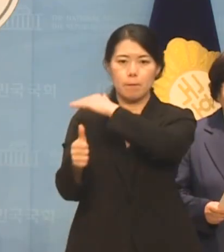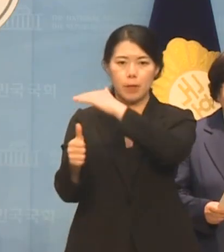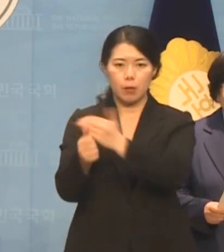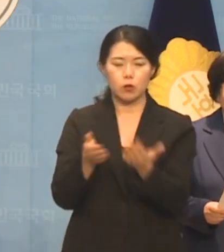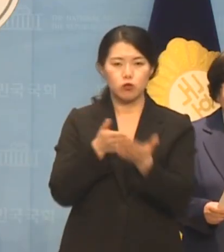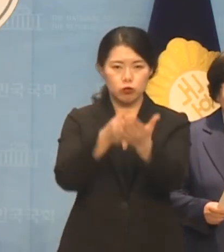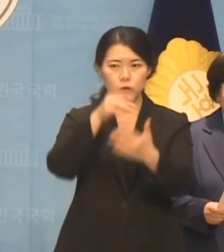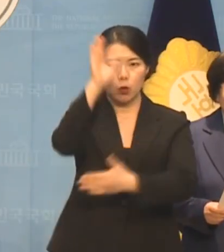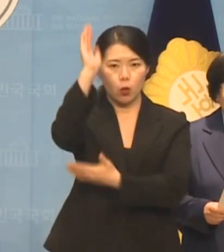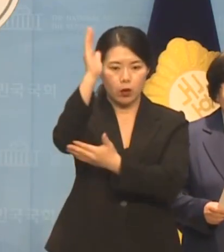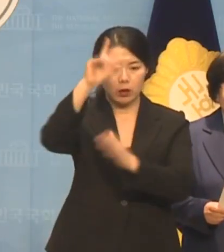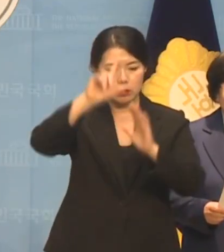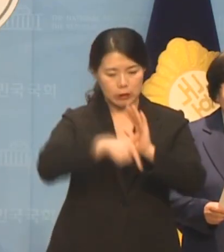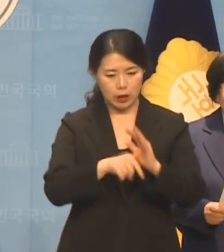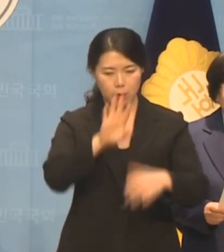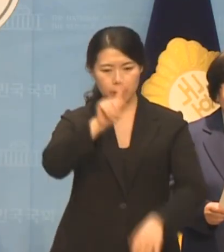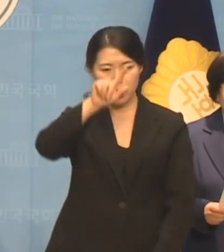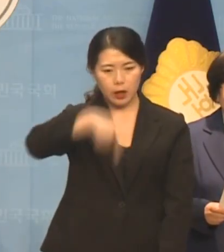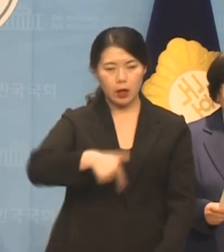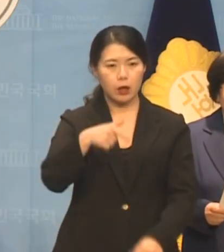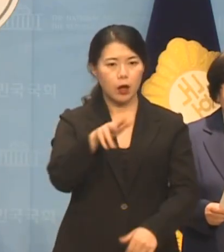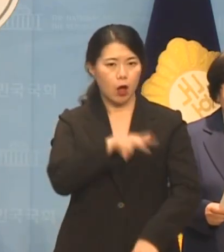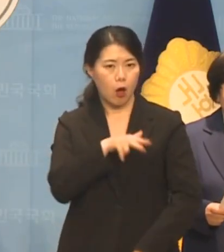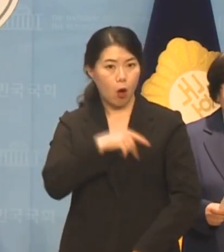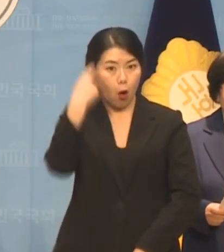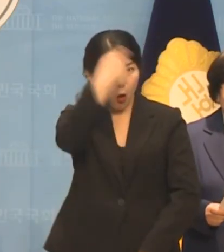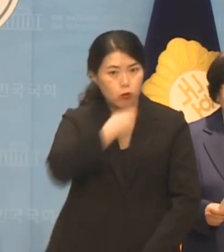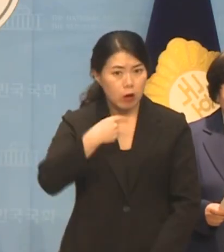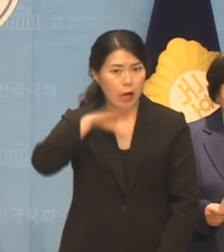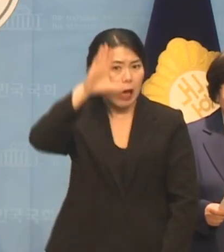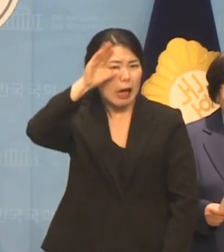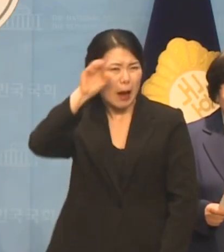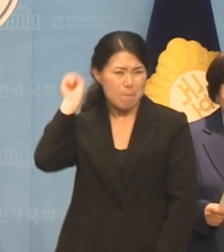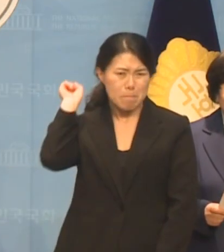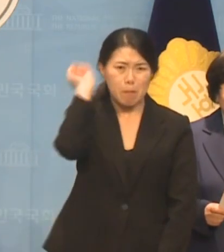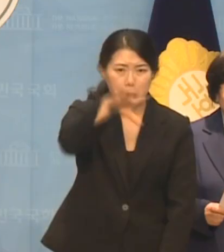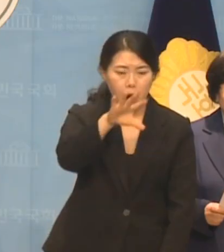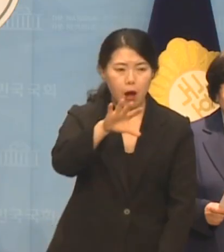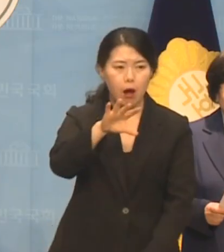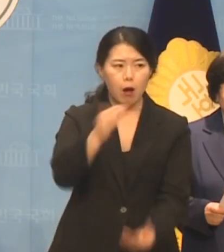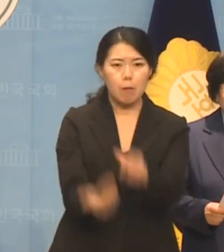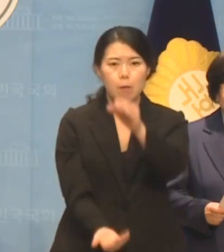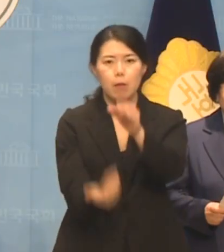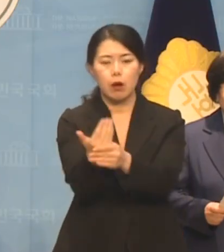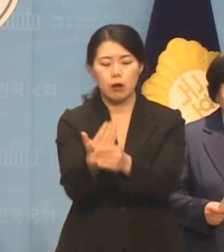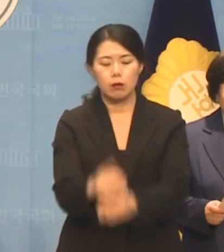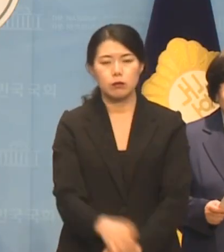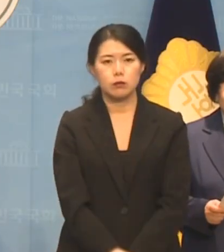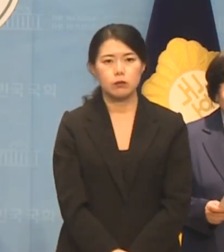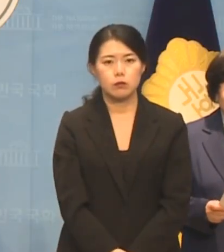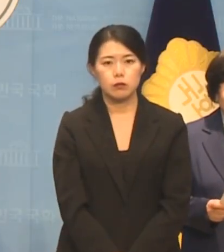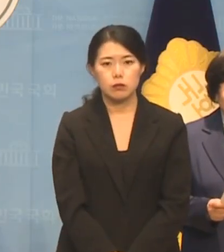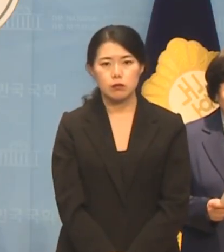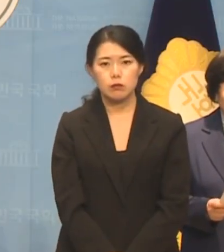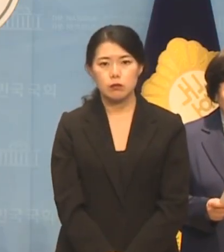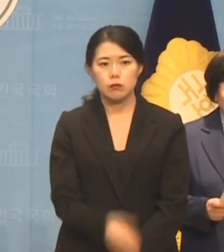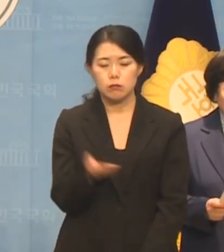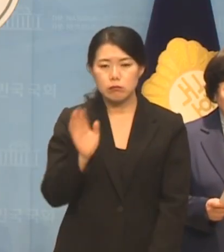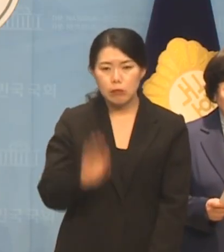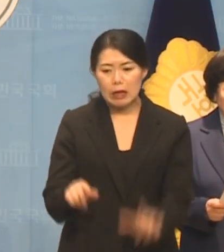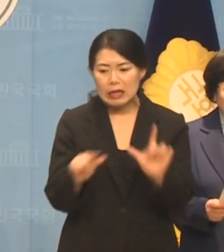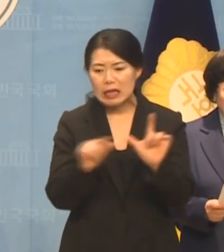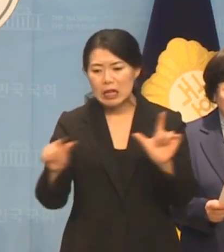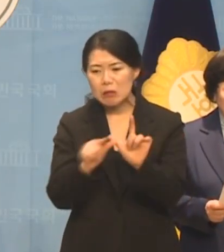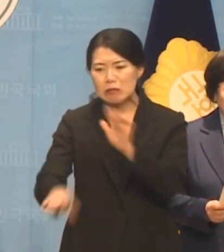기자회견 도중 백혜련 의원 얼굴에 계란을 투척한 테러 사건이 발생했습니다. 그러나 일부